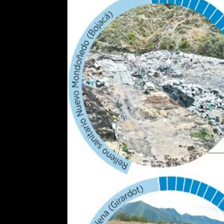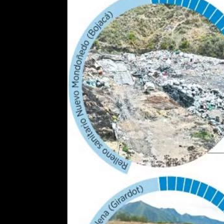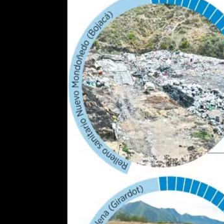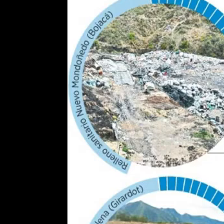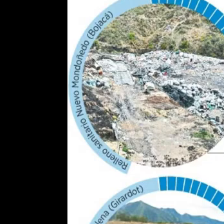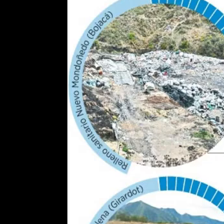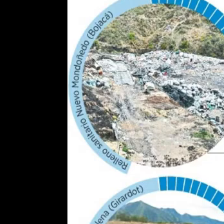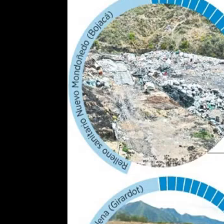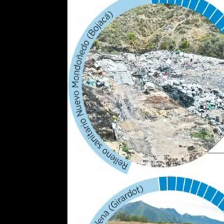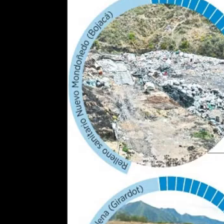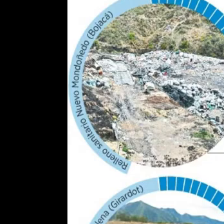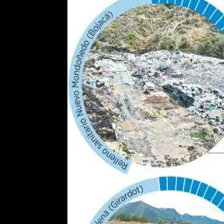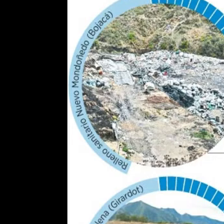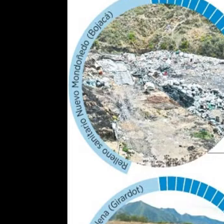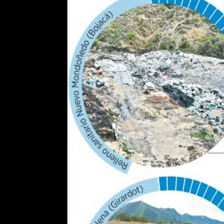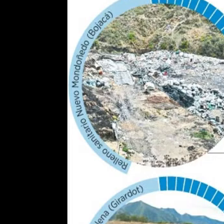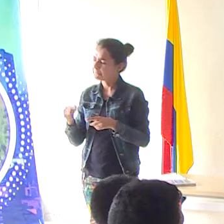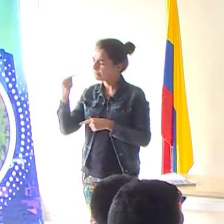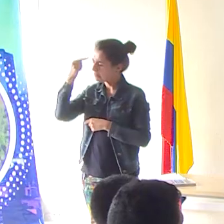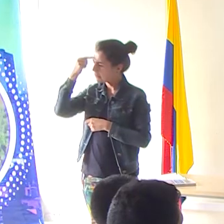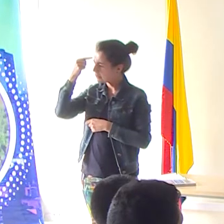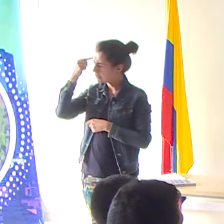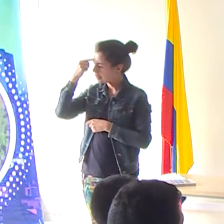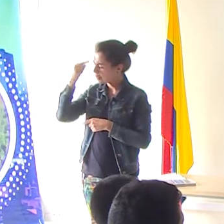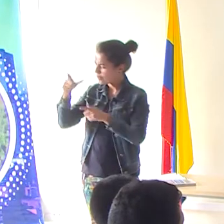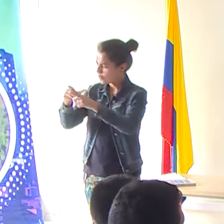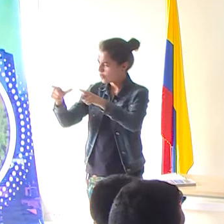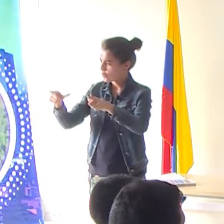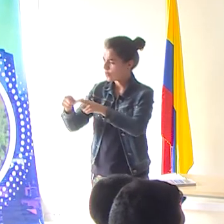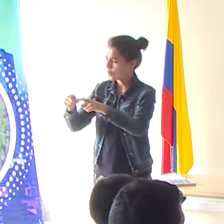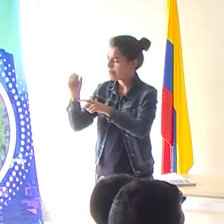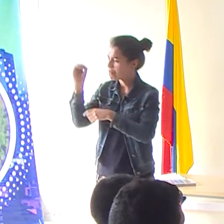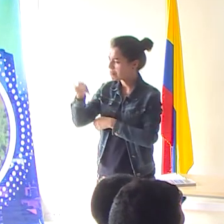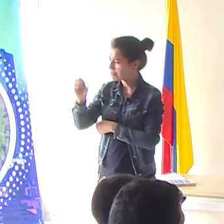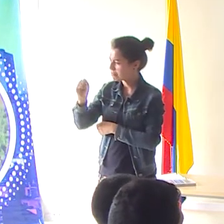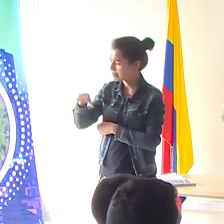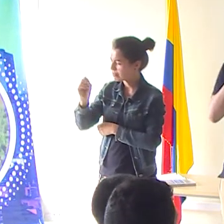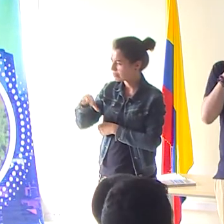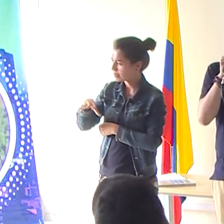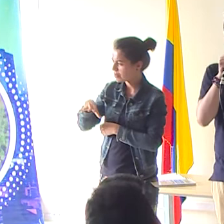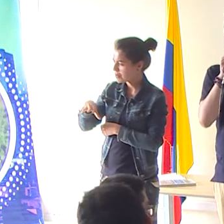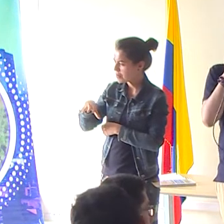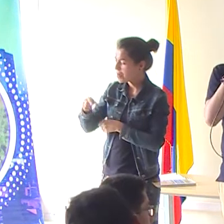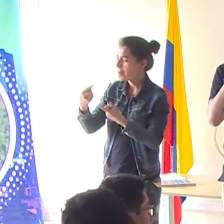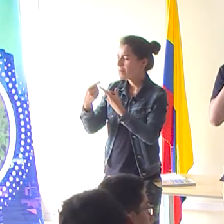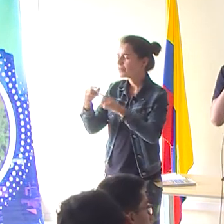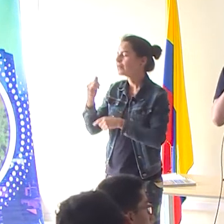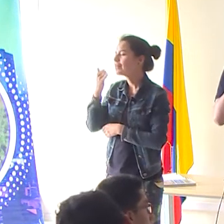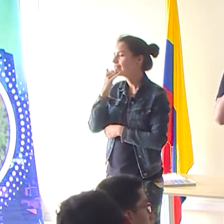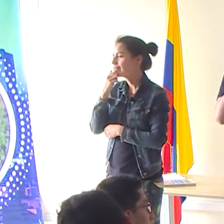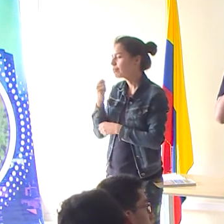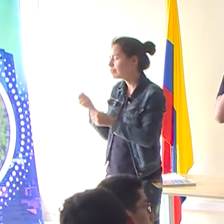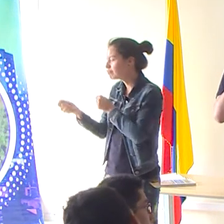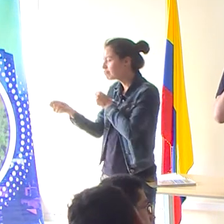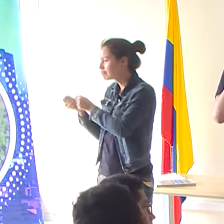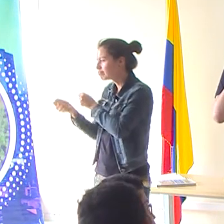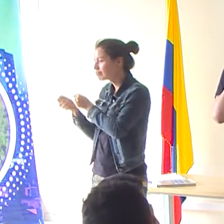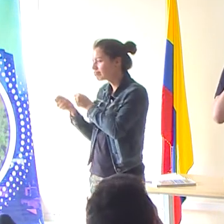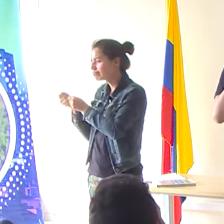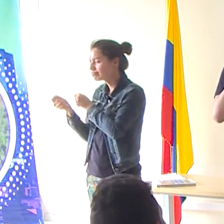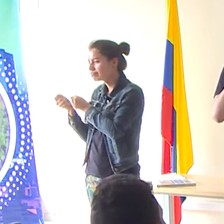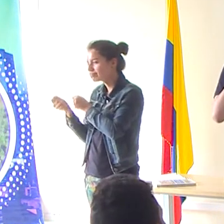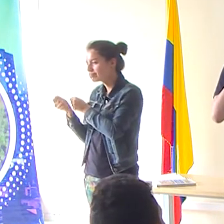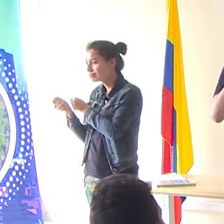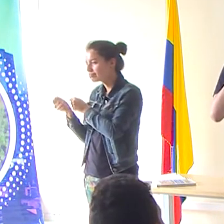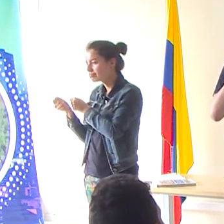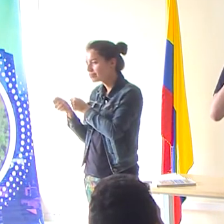bueno y pero pensamos mucho en doña juana pero no tanto en nuestros vecinos de cundinamarca como disponen los residuos ellos por